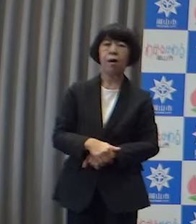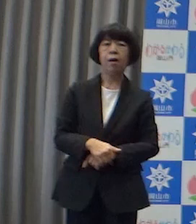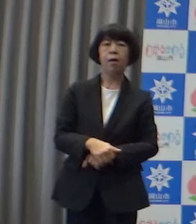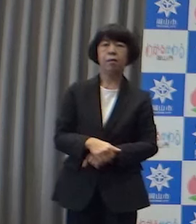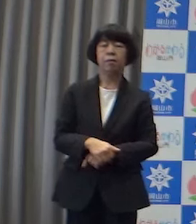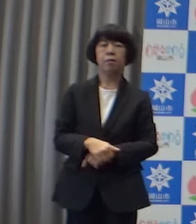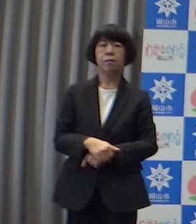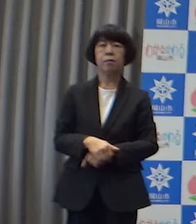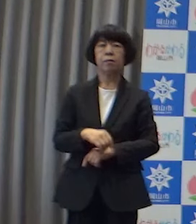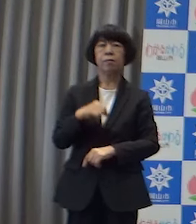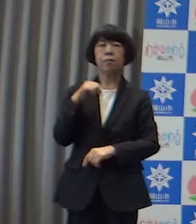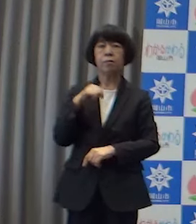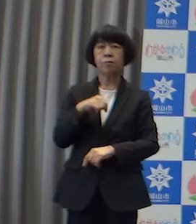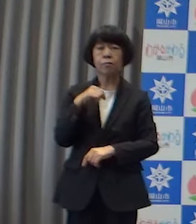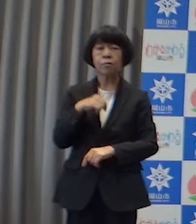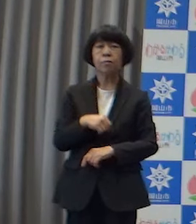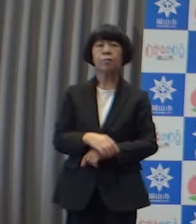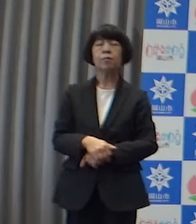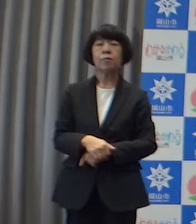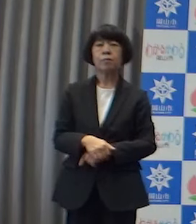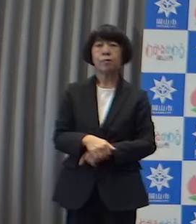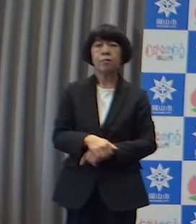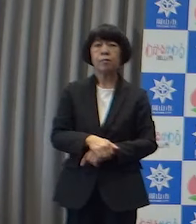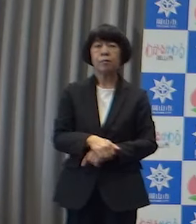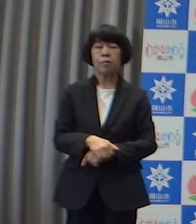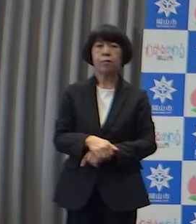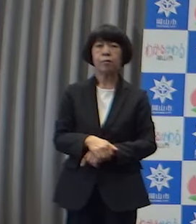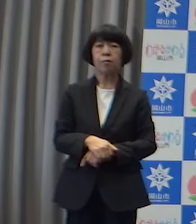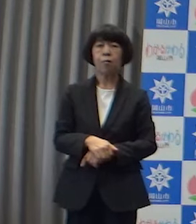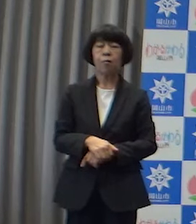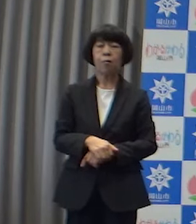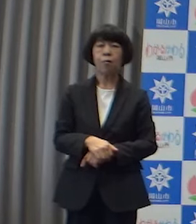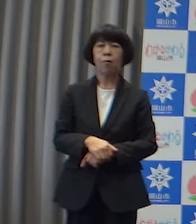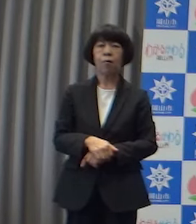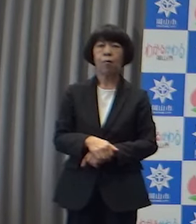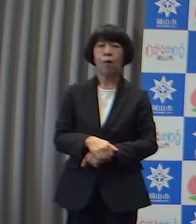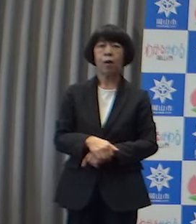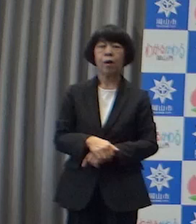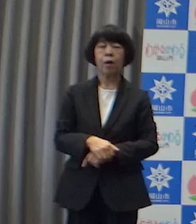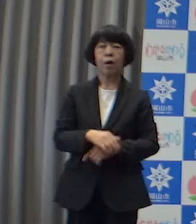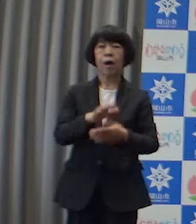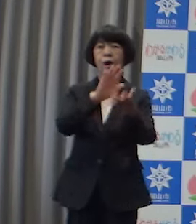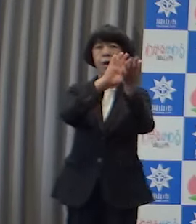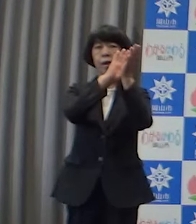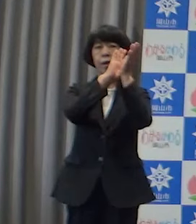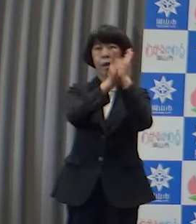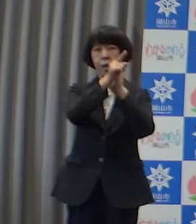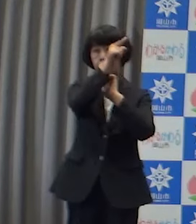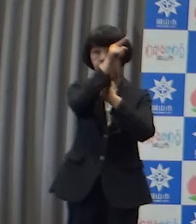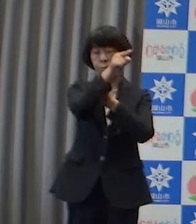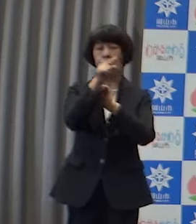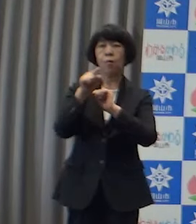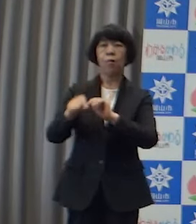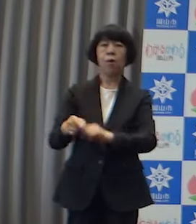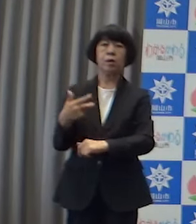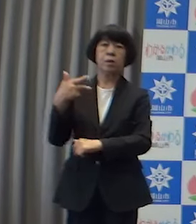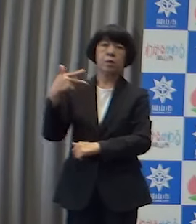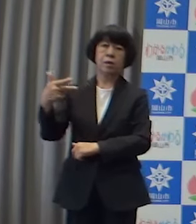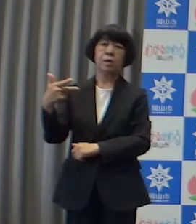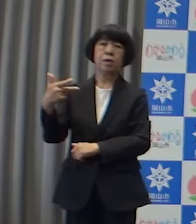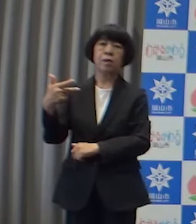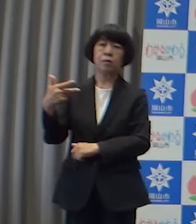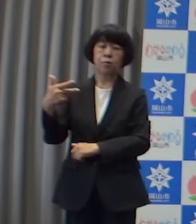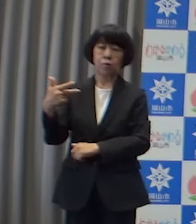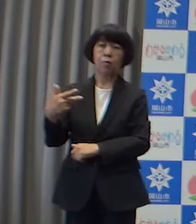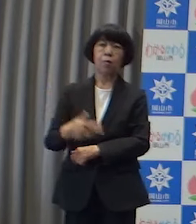こういう、ある面信頼関係が相当崩れているっていうところは私も認めざ